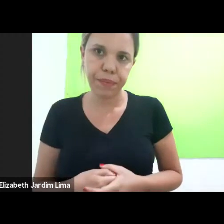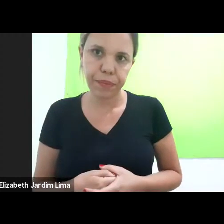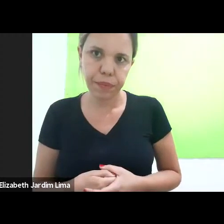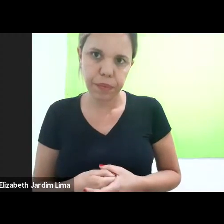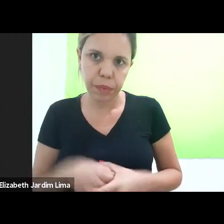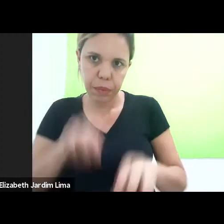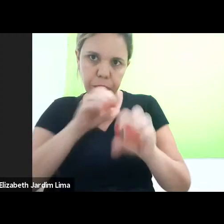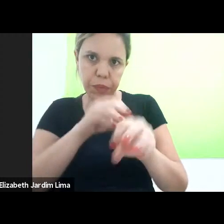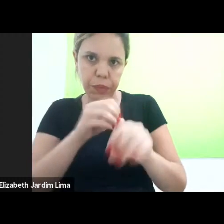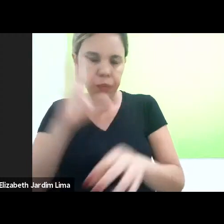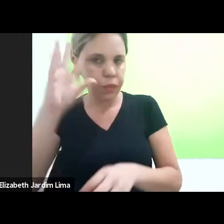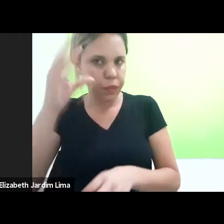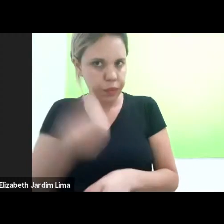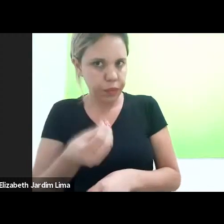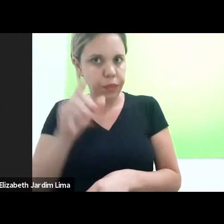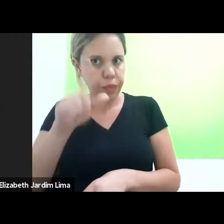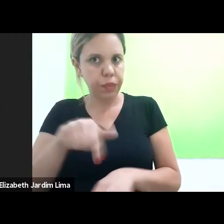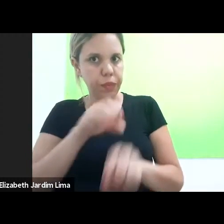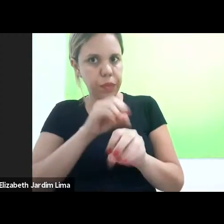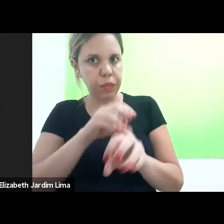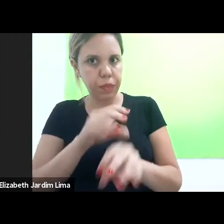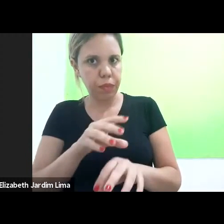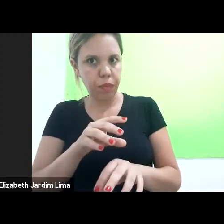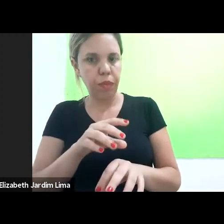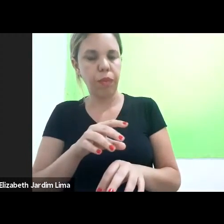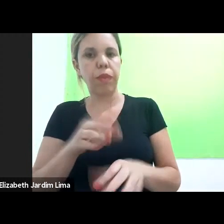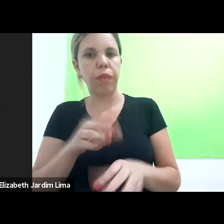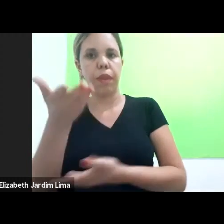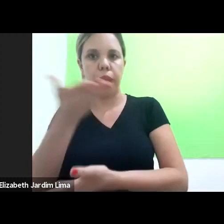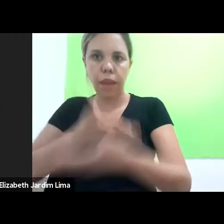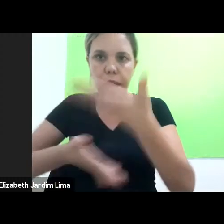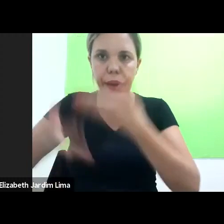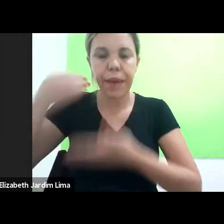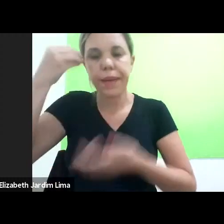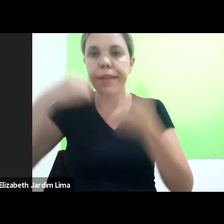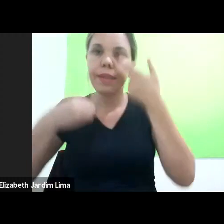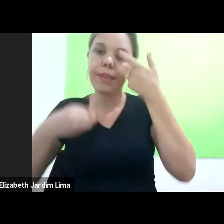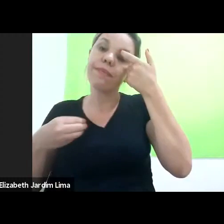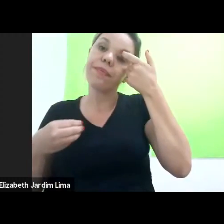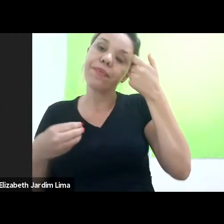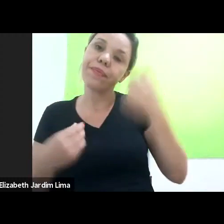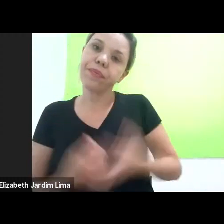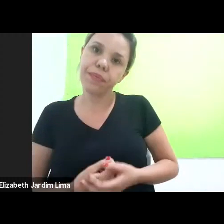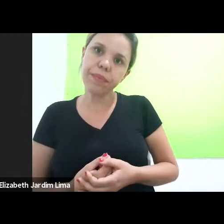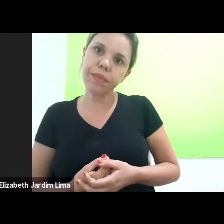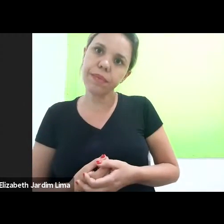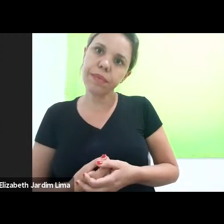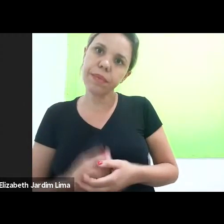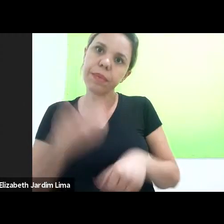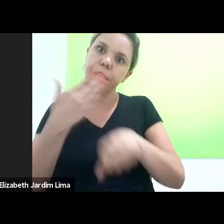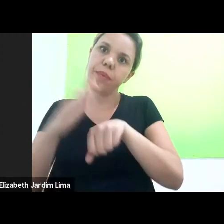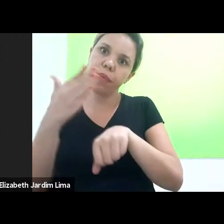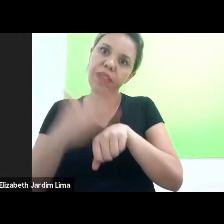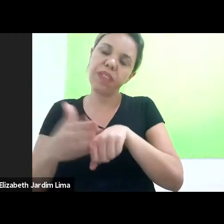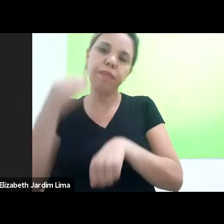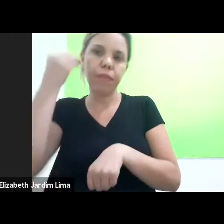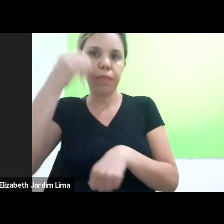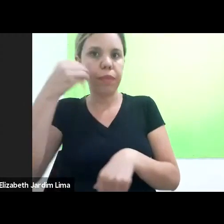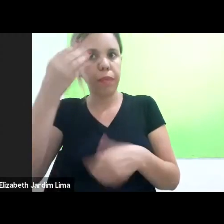eu entendo que o ensino é muito essa troca de experiência, né? Das práticas, das vivências,